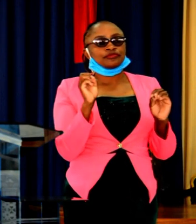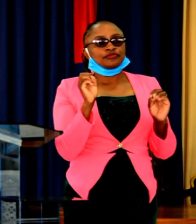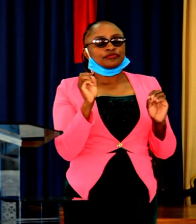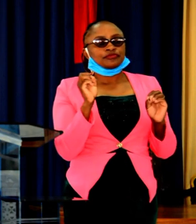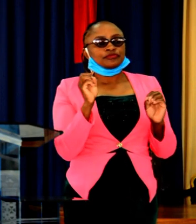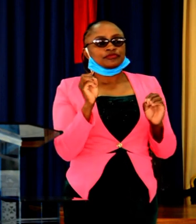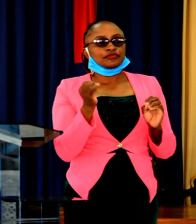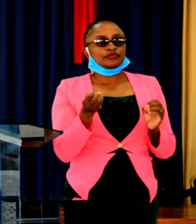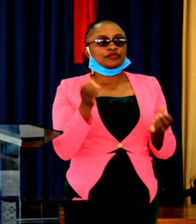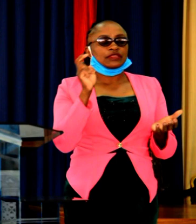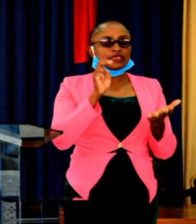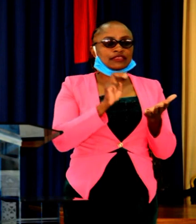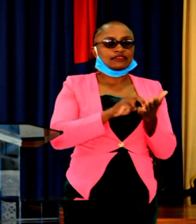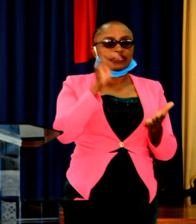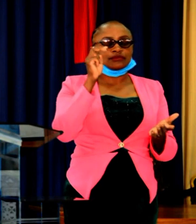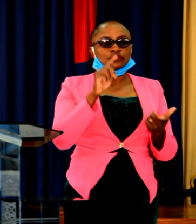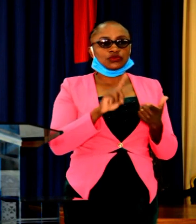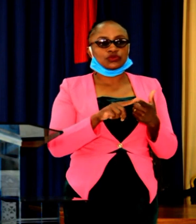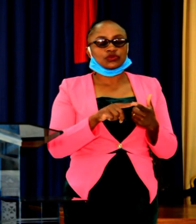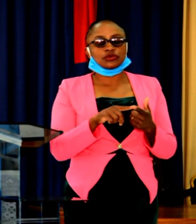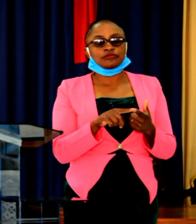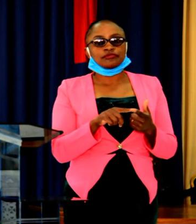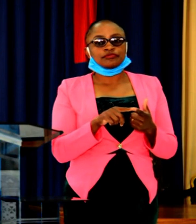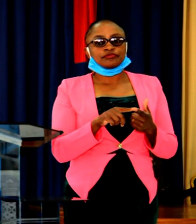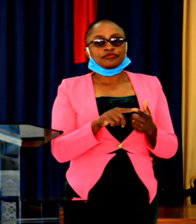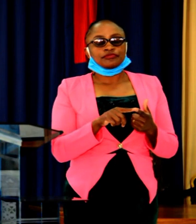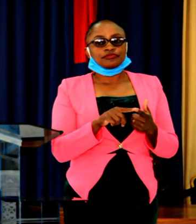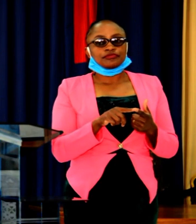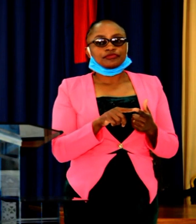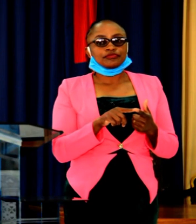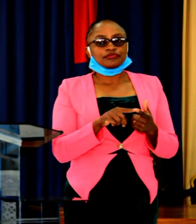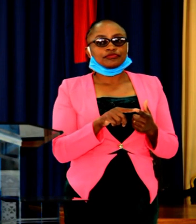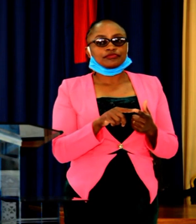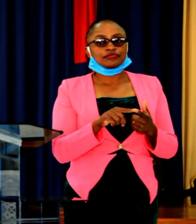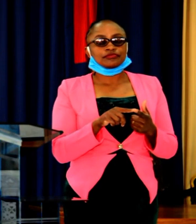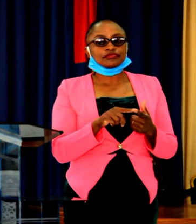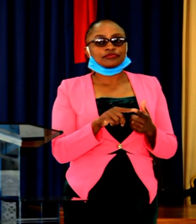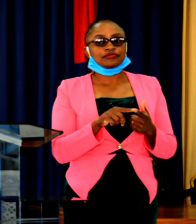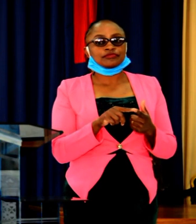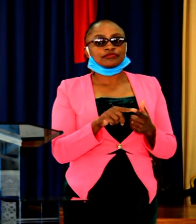Turuke hapo chini, tuende mstari wa,